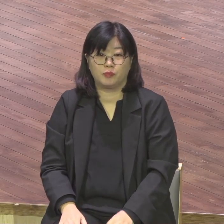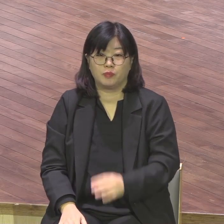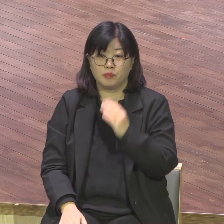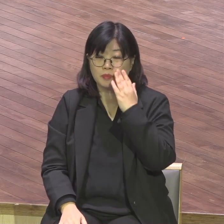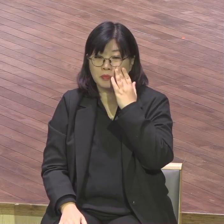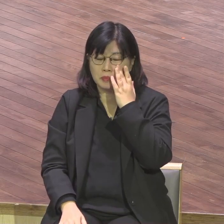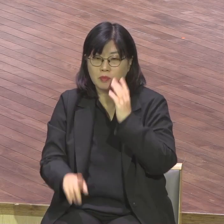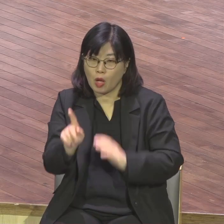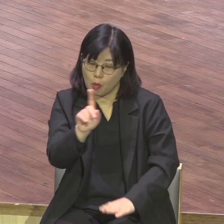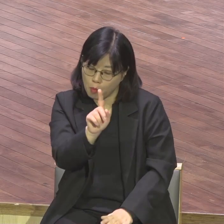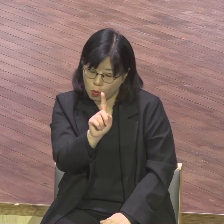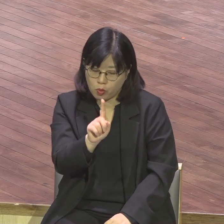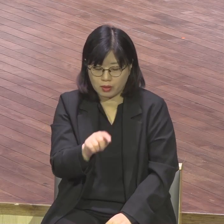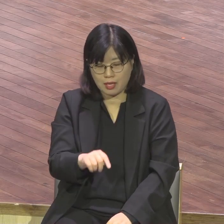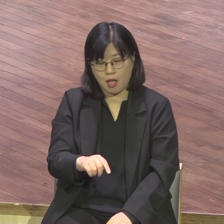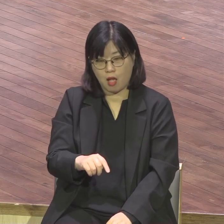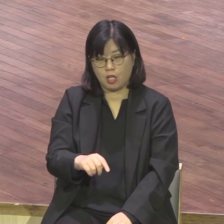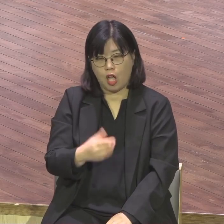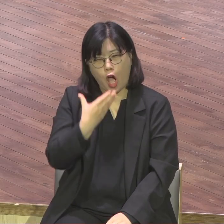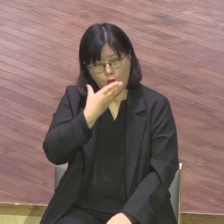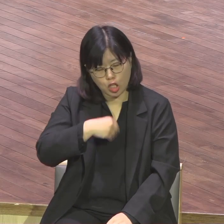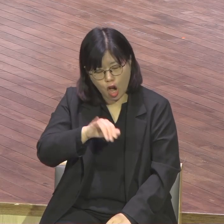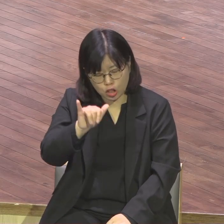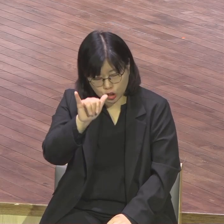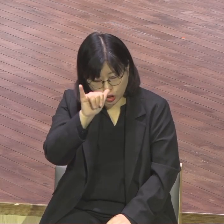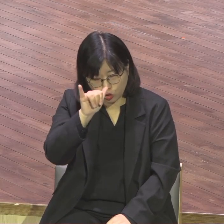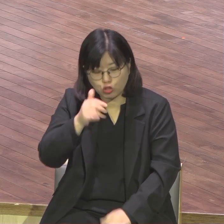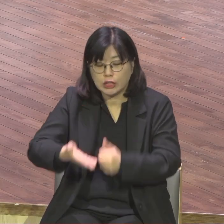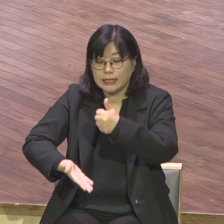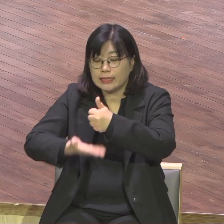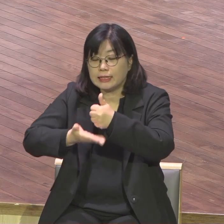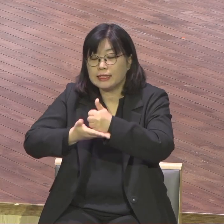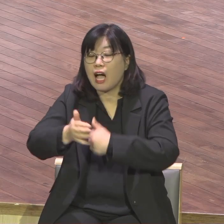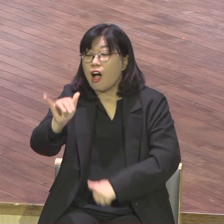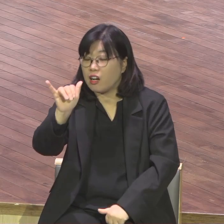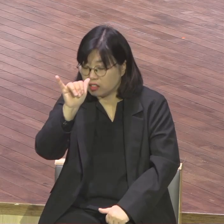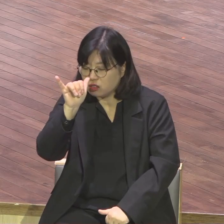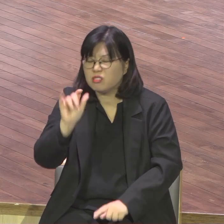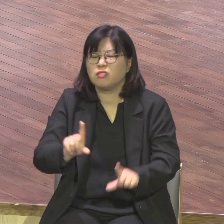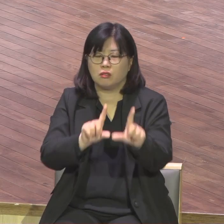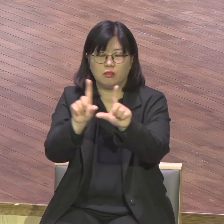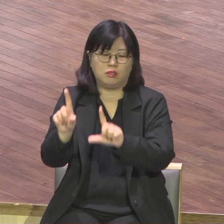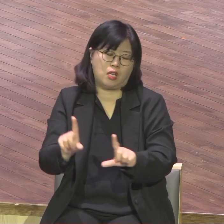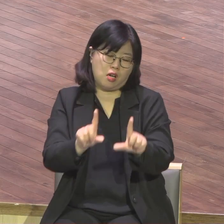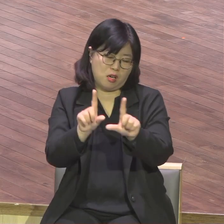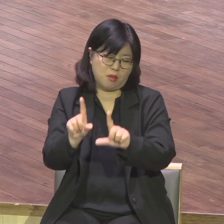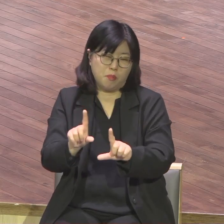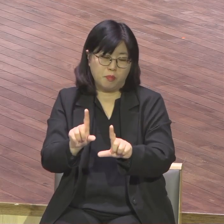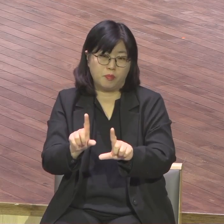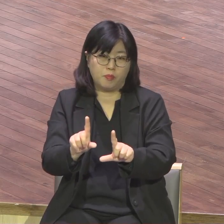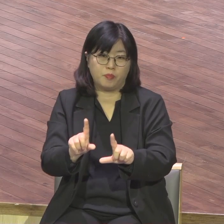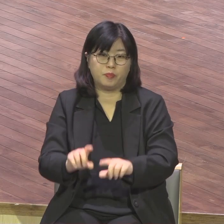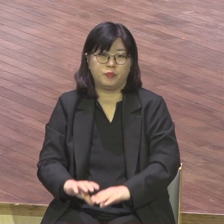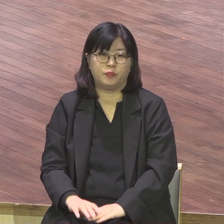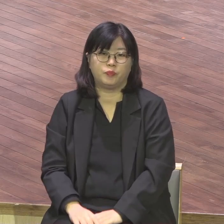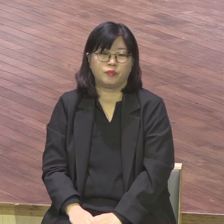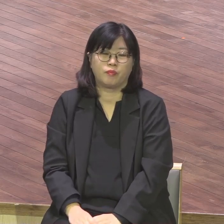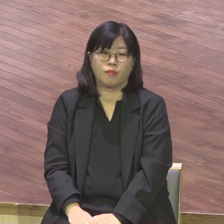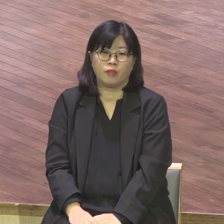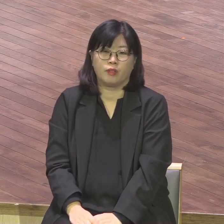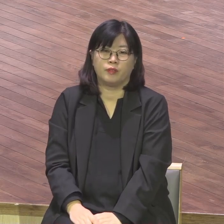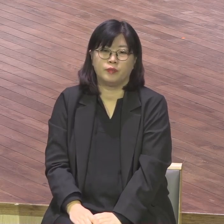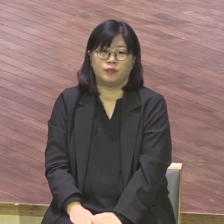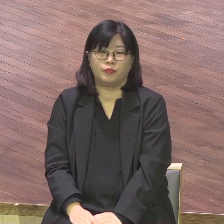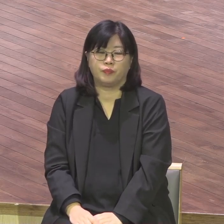칭찬이 받는 그런 삶을 살게 된다라고 그렇게 강조를 하고 있습니다. 이것은